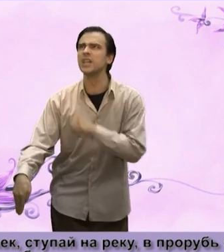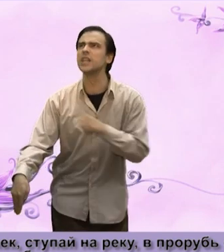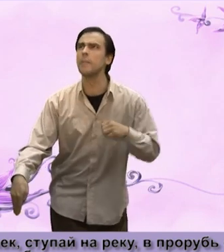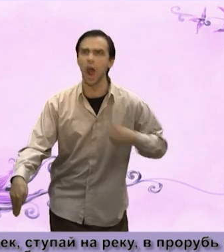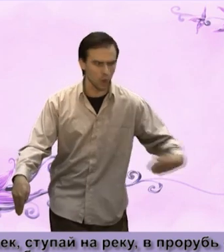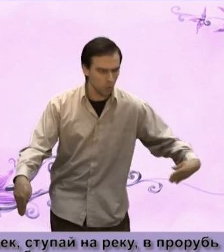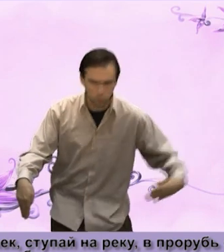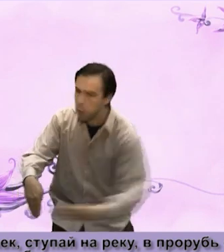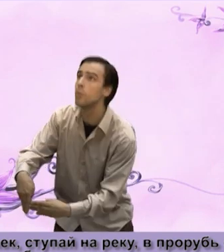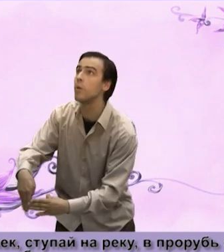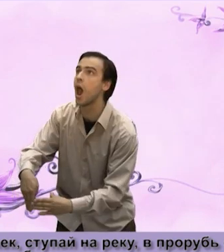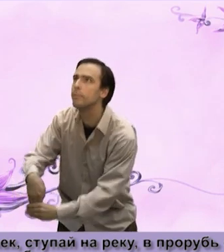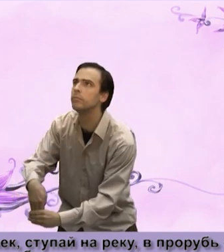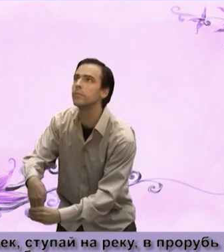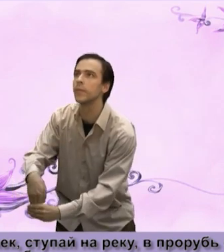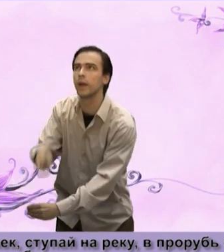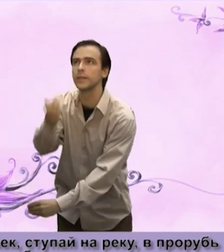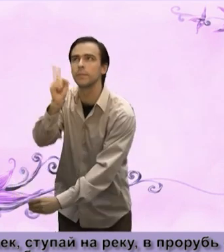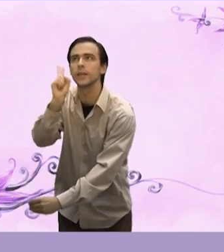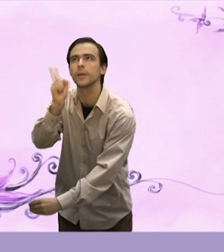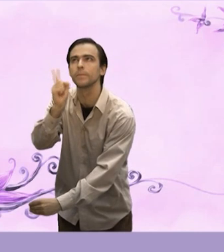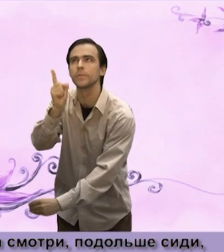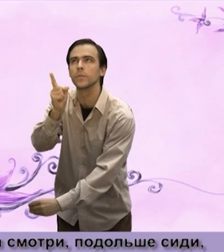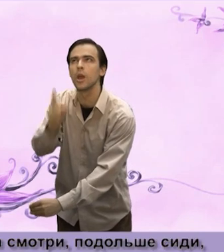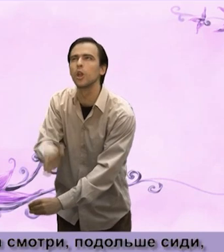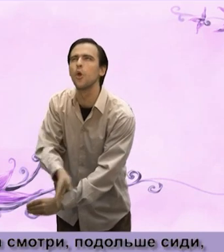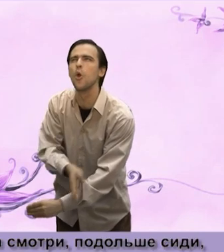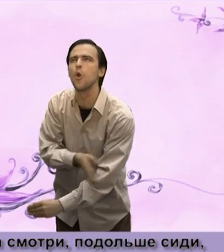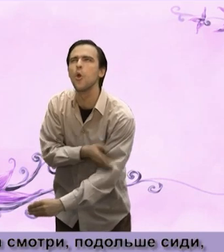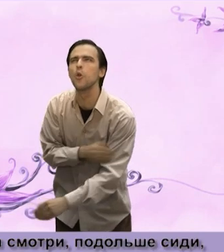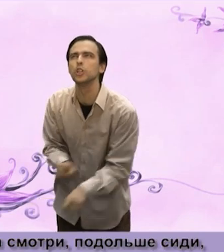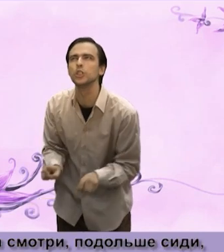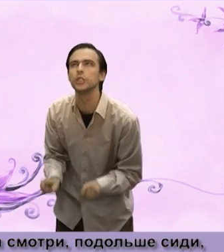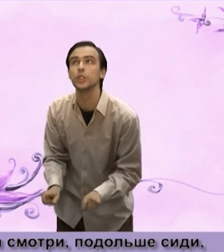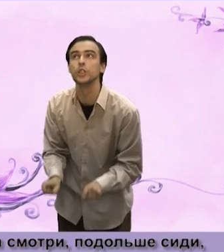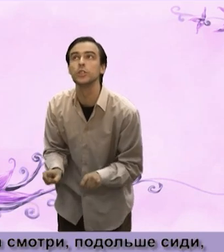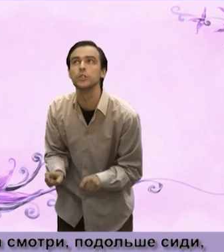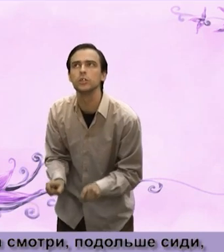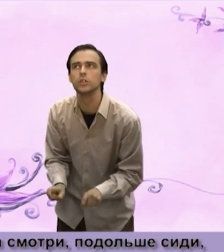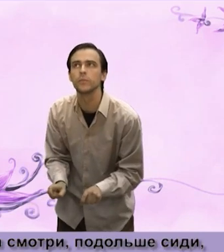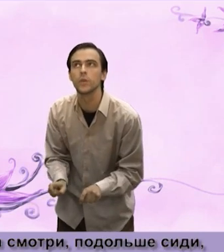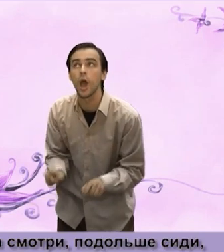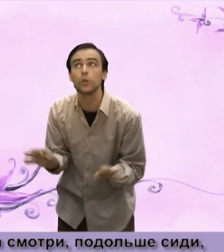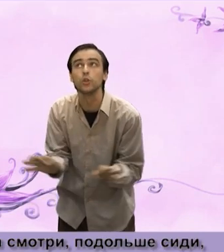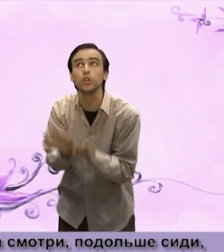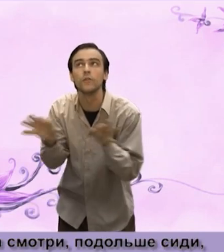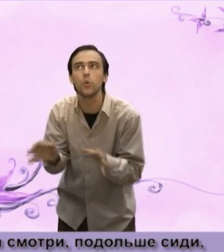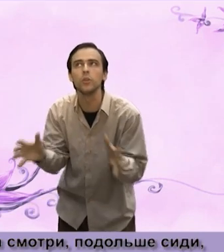Рыба сама на хвост нацепляется. Да смотри, подольше сиди, а то